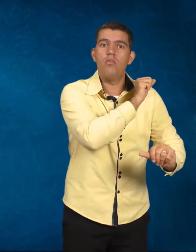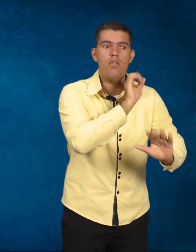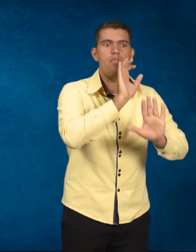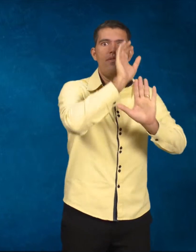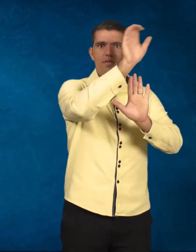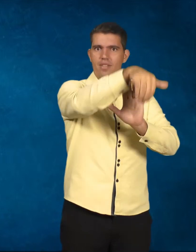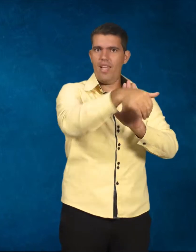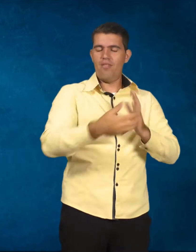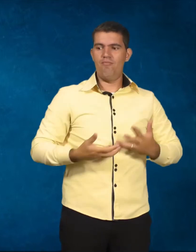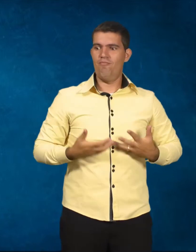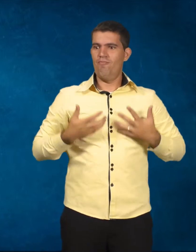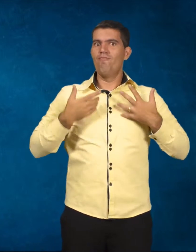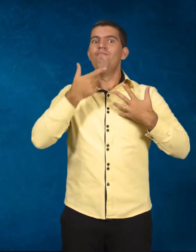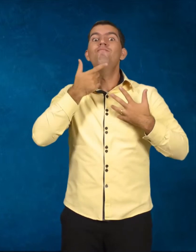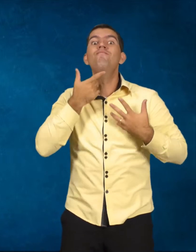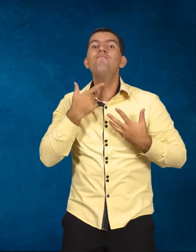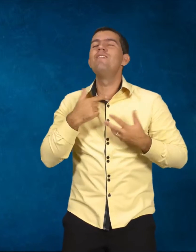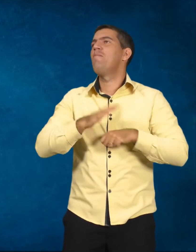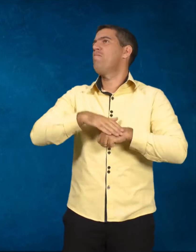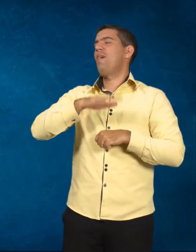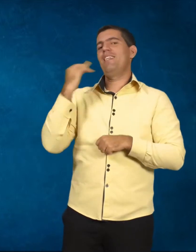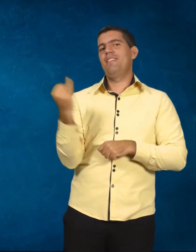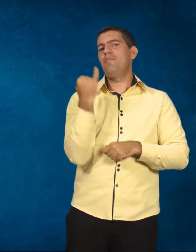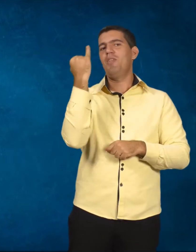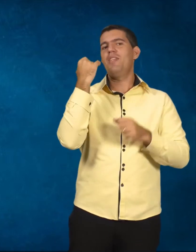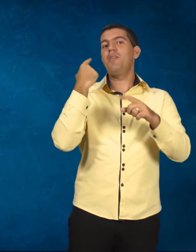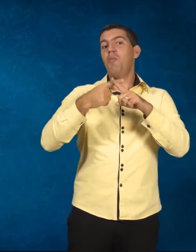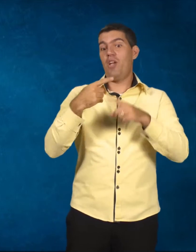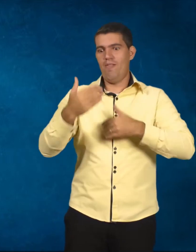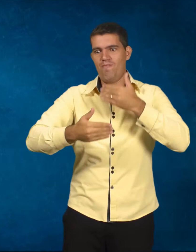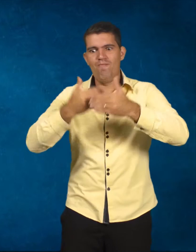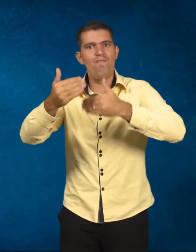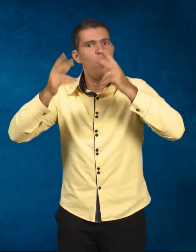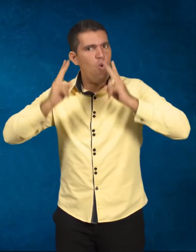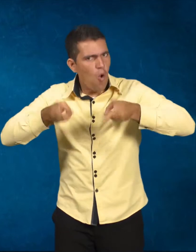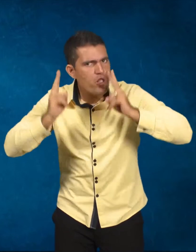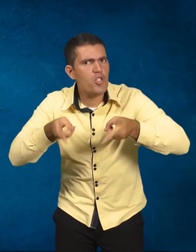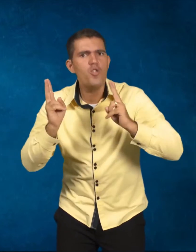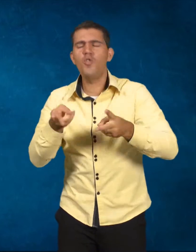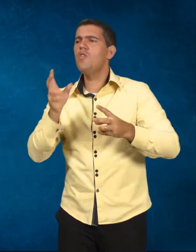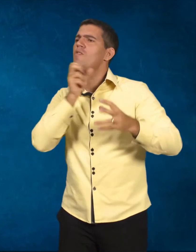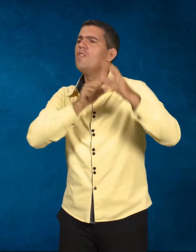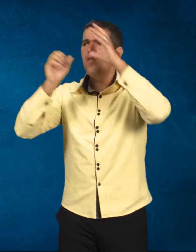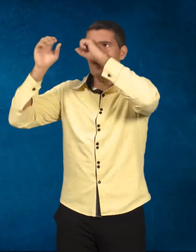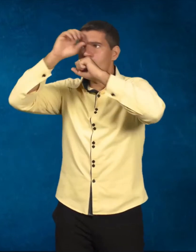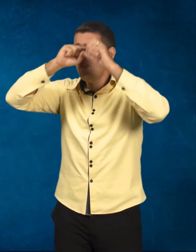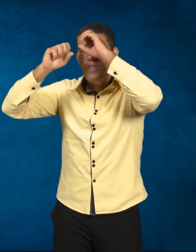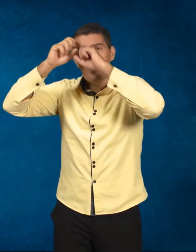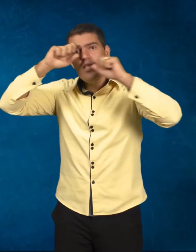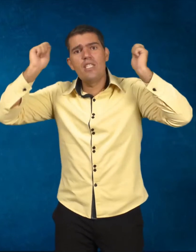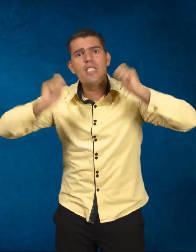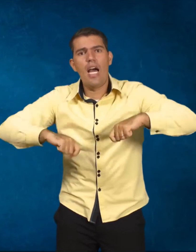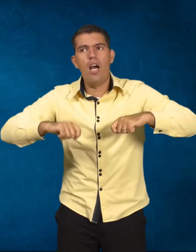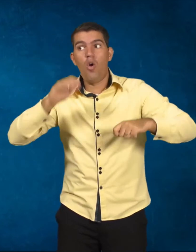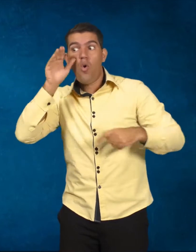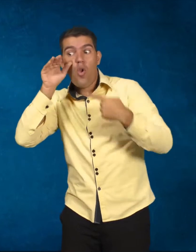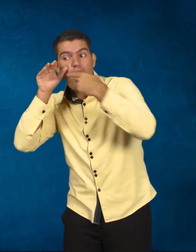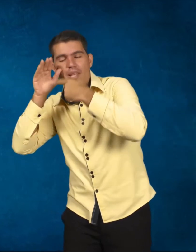interna é capaz de manter o gosto pela aprendizagem, sendo a curiosidade provavelmente a melhor motivação. A busca